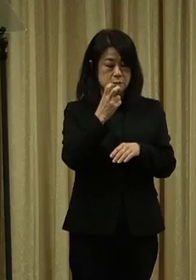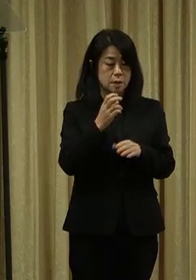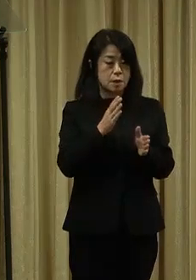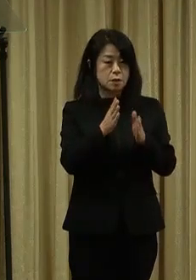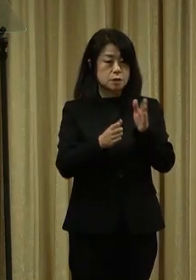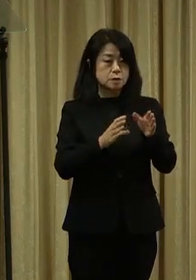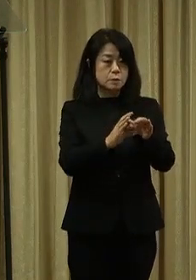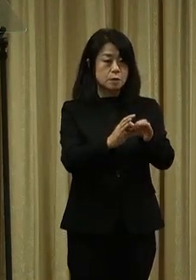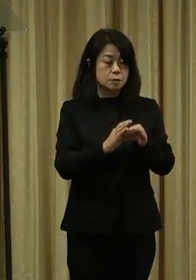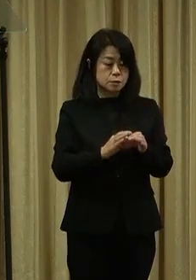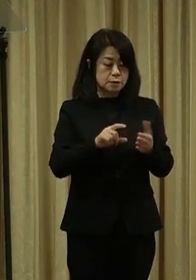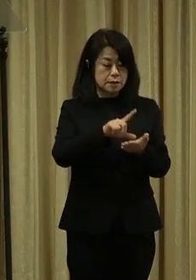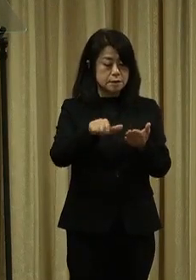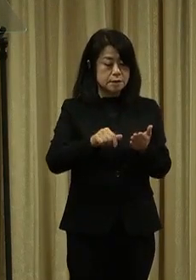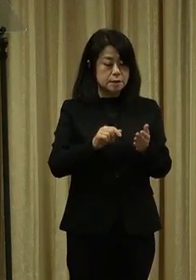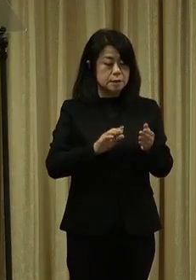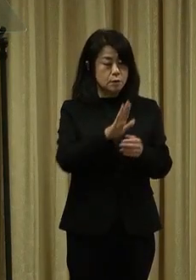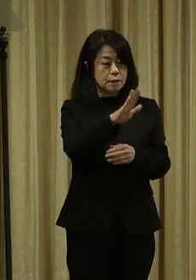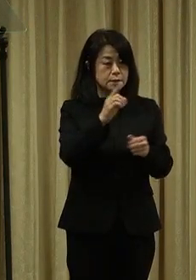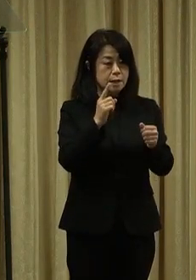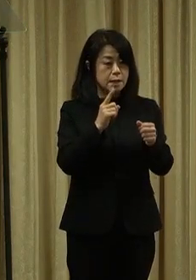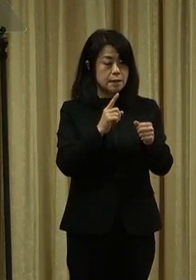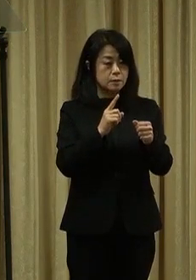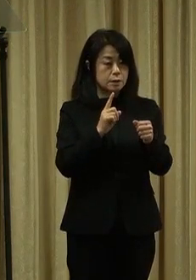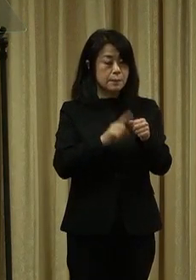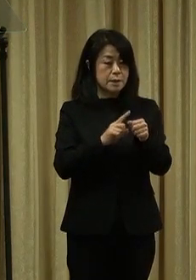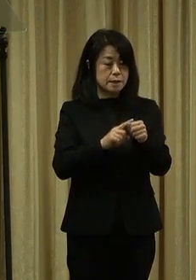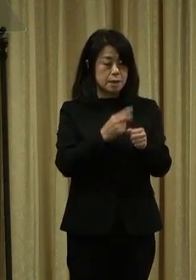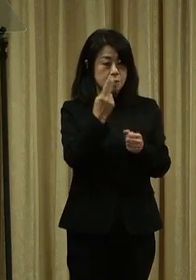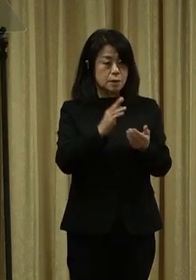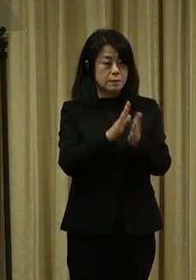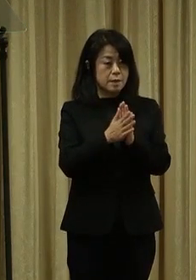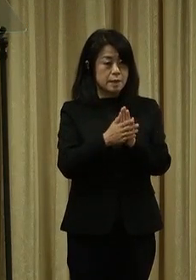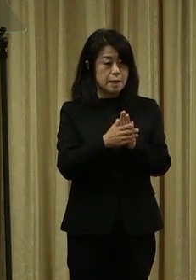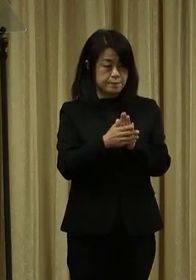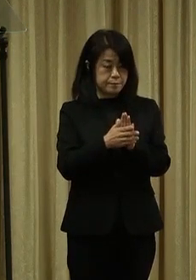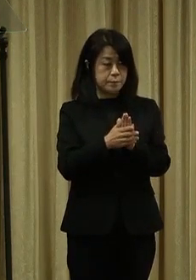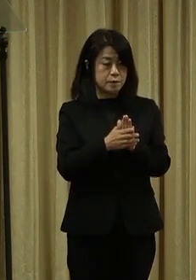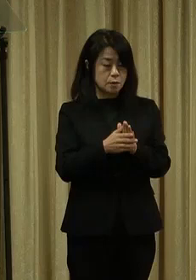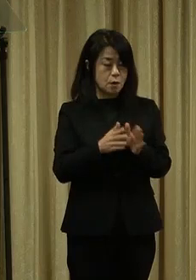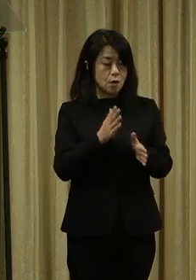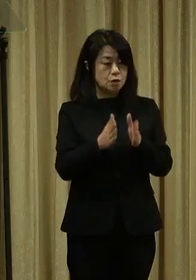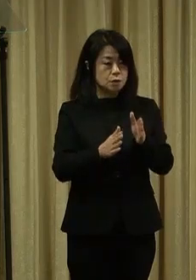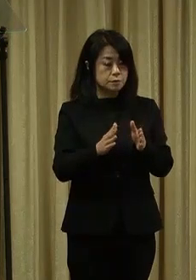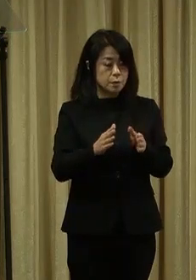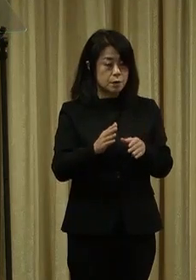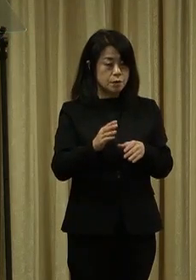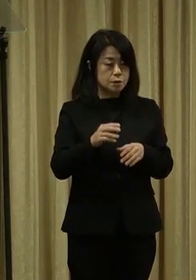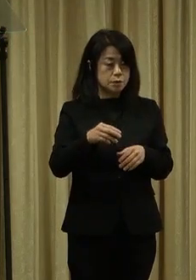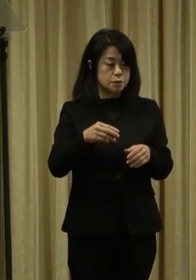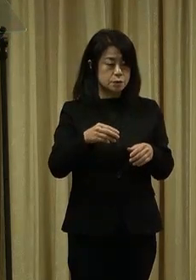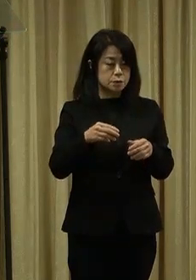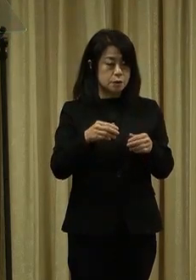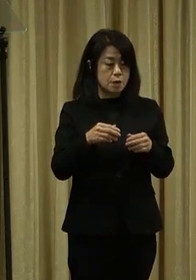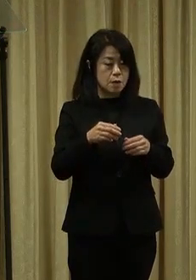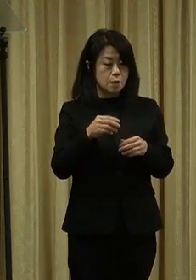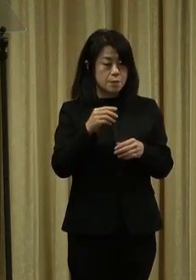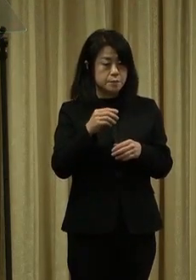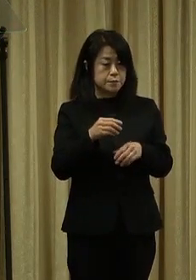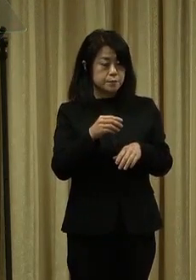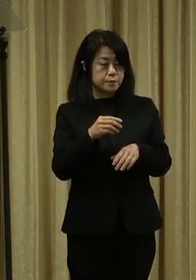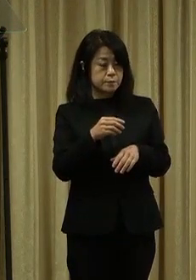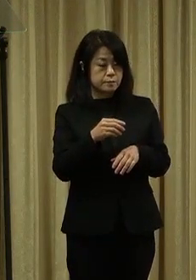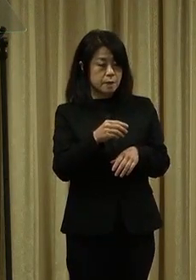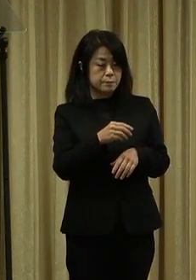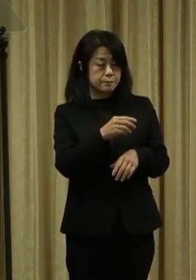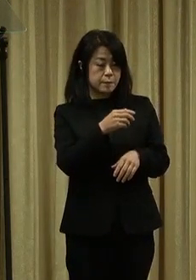通じた地域の活性化を図るため富山県版スポーツコミッションの設立に向けた調査研究を進めるほか